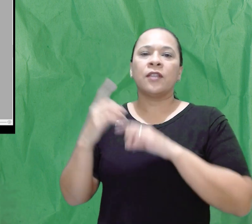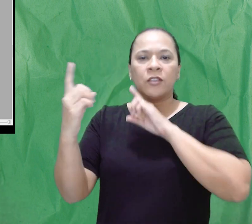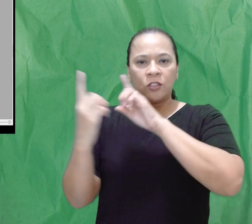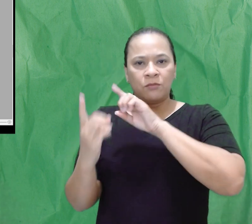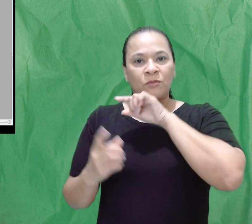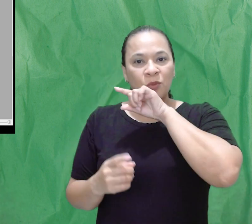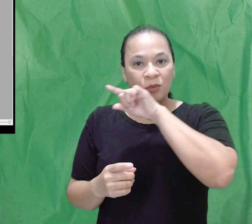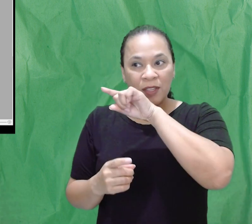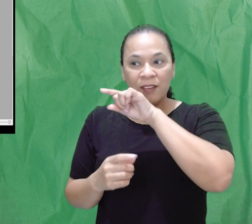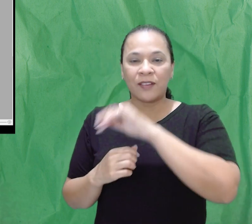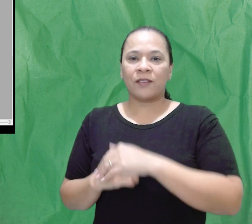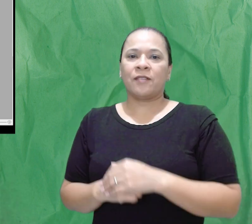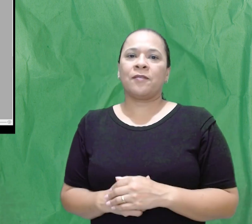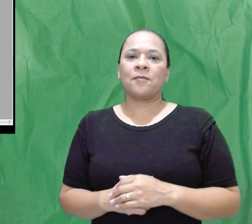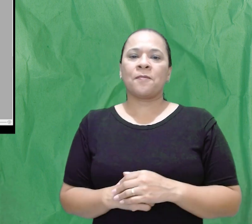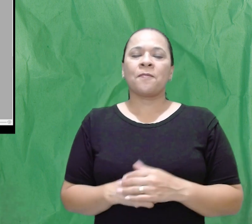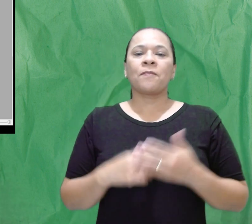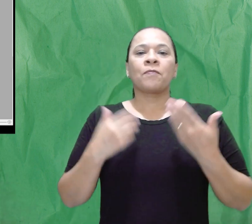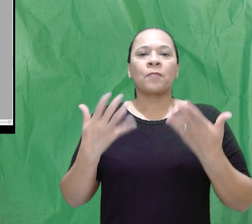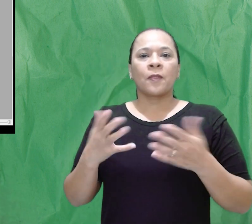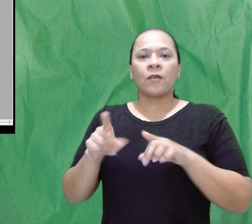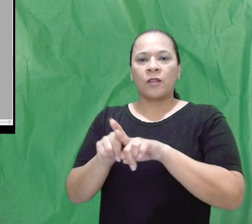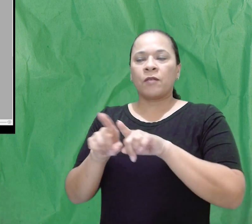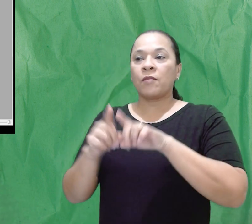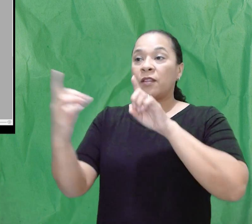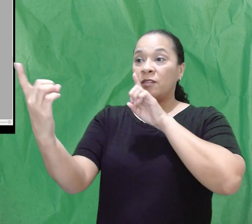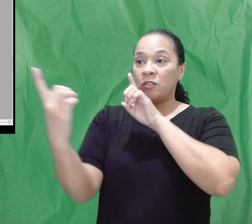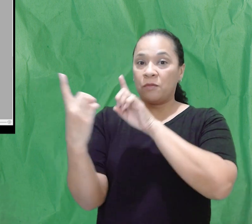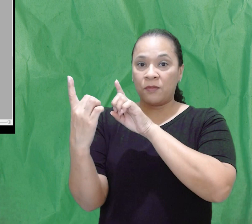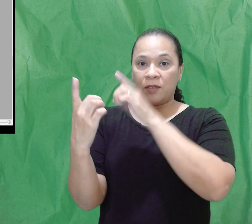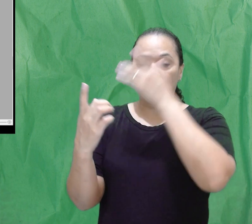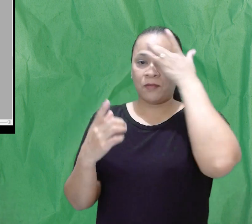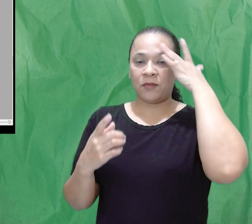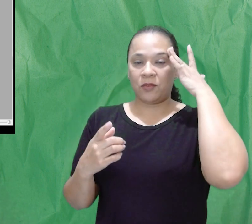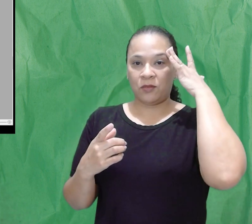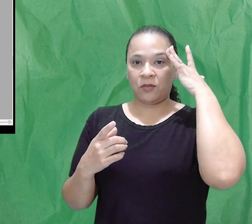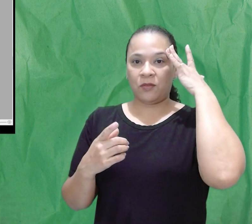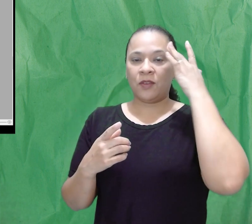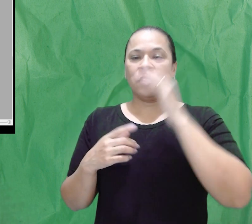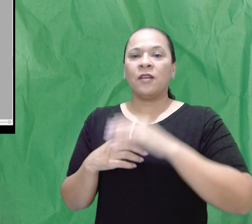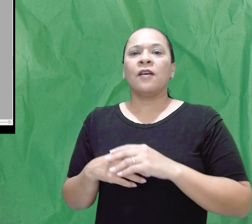principal. Quando a gente está atendendo uma pessoa, a gente precisa